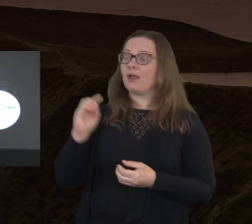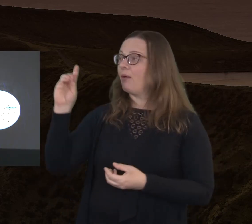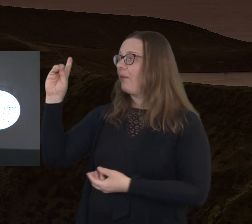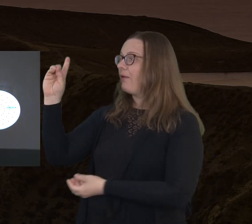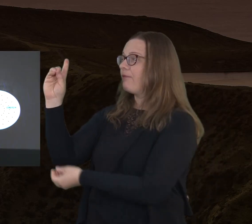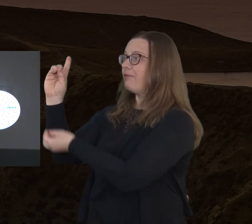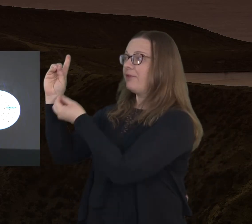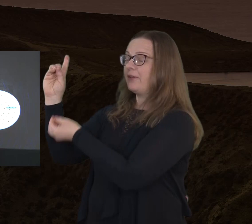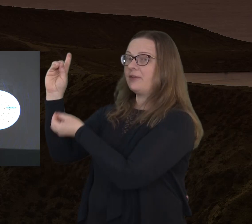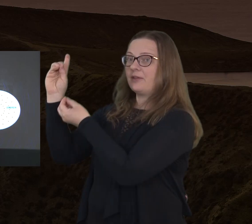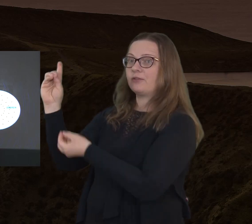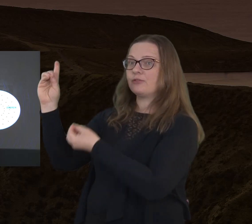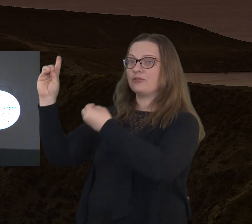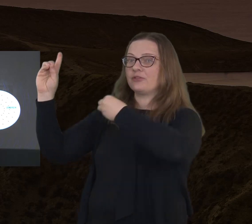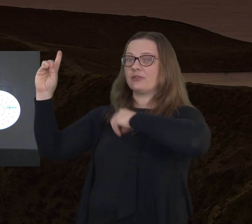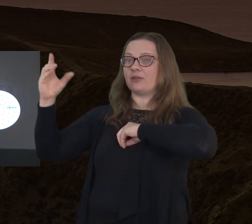Jesus,